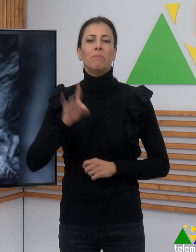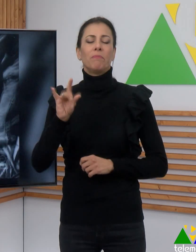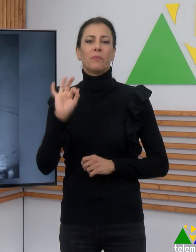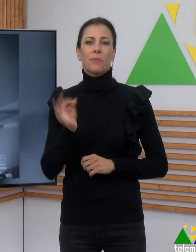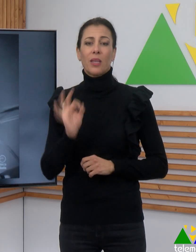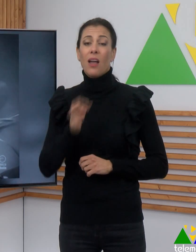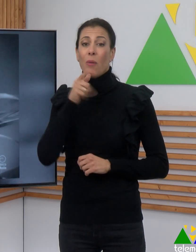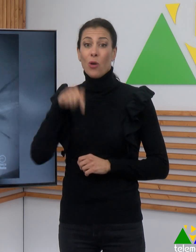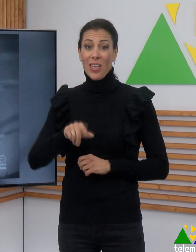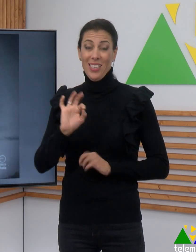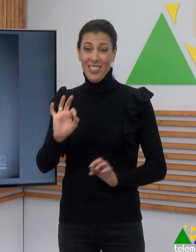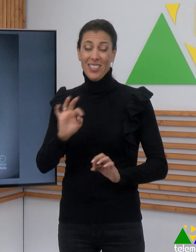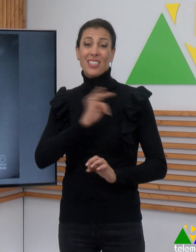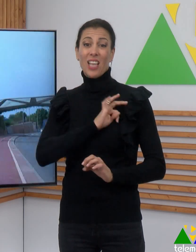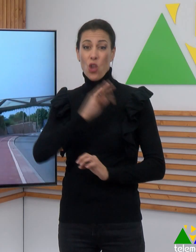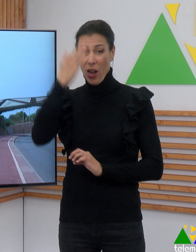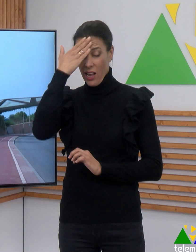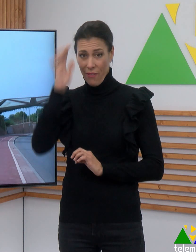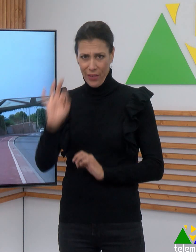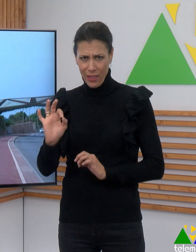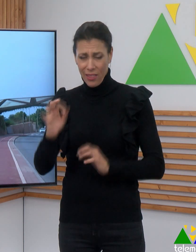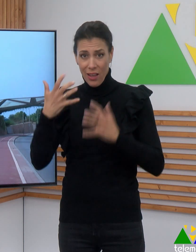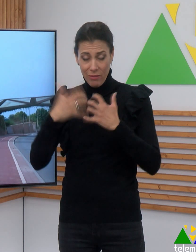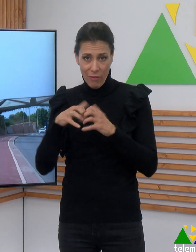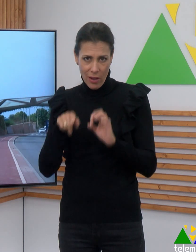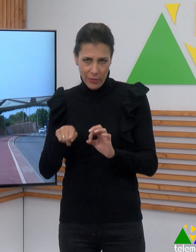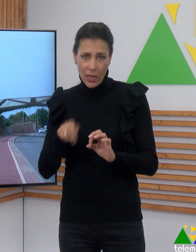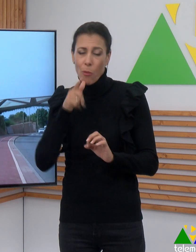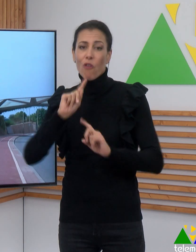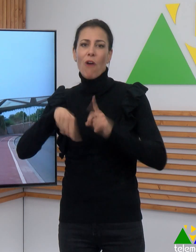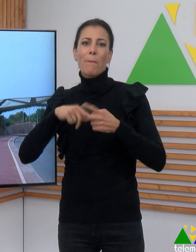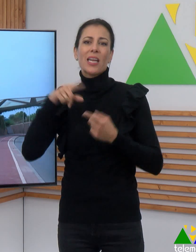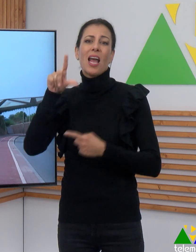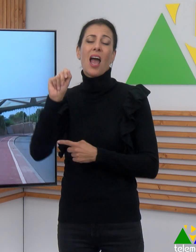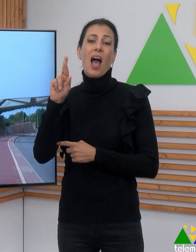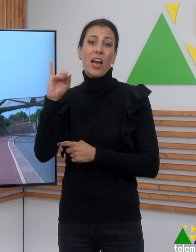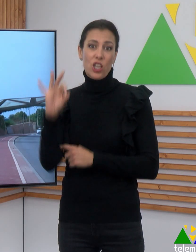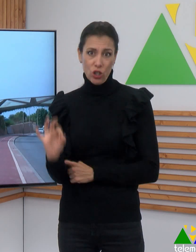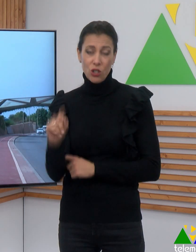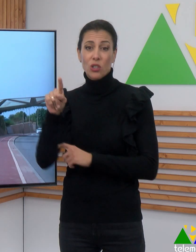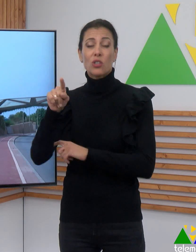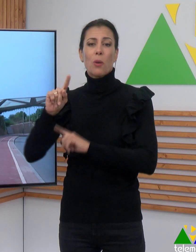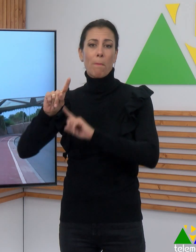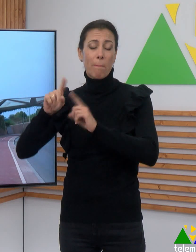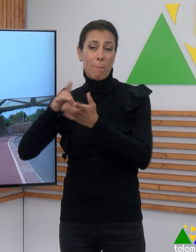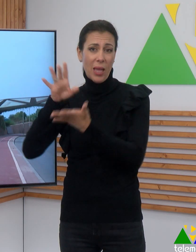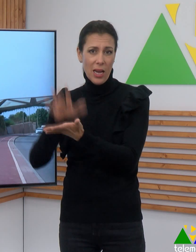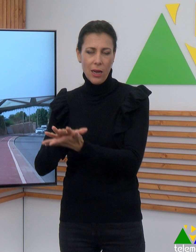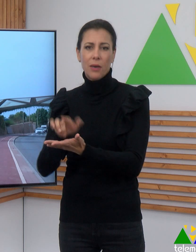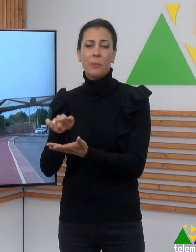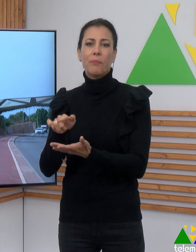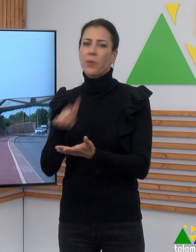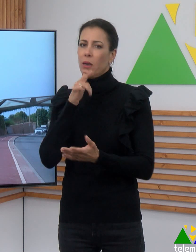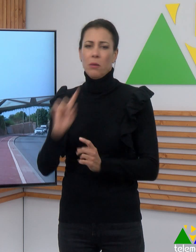fábrica, nuestra señora de la cabeza, de la familia Lario de Málaga, pues son